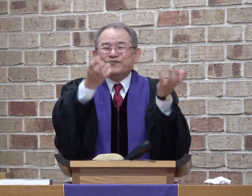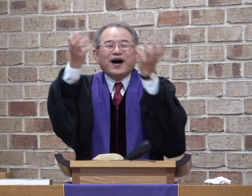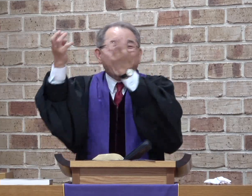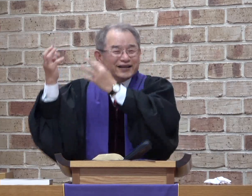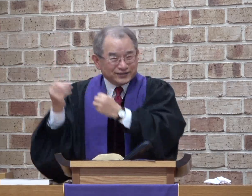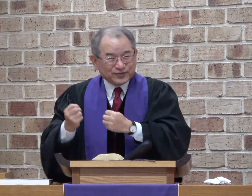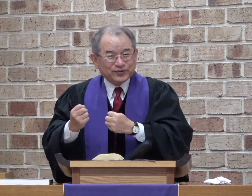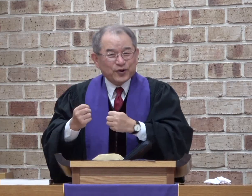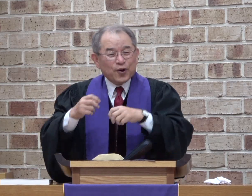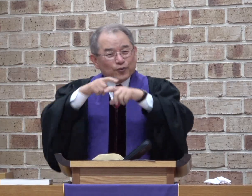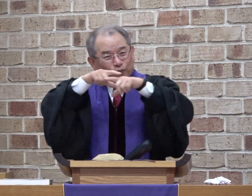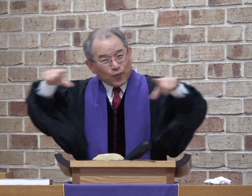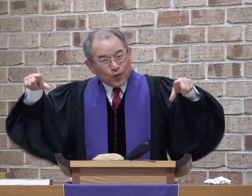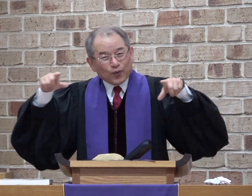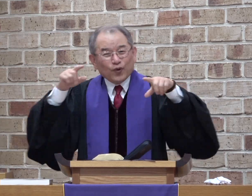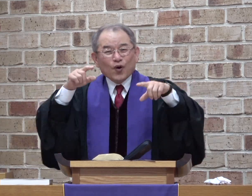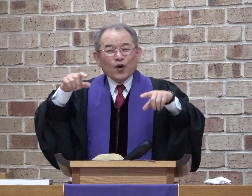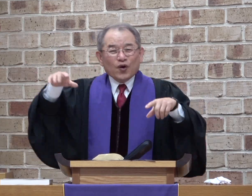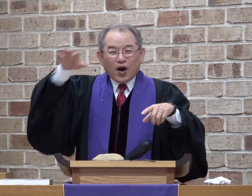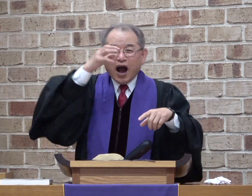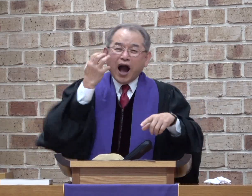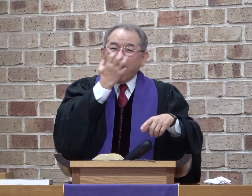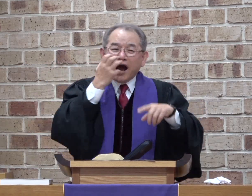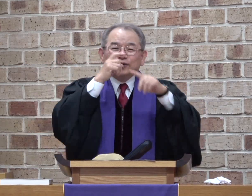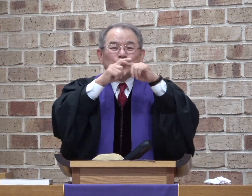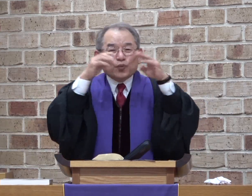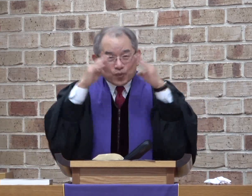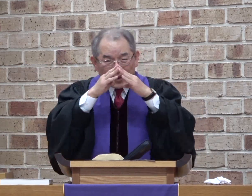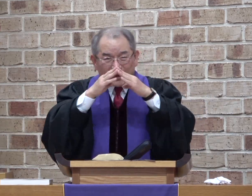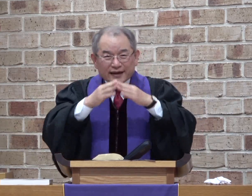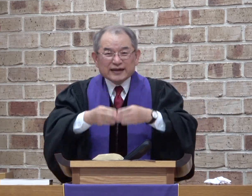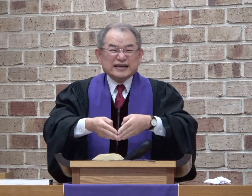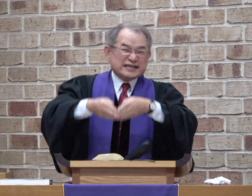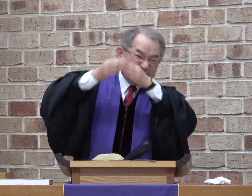보통 청인 교회도 교회를 세우는